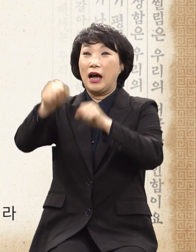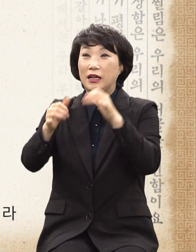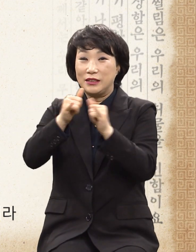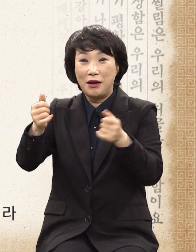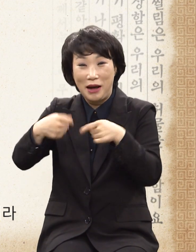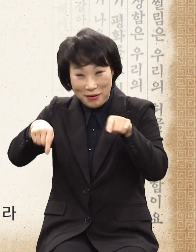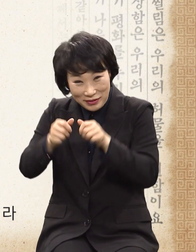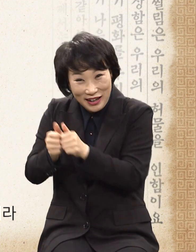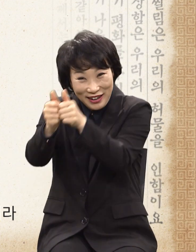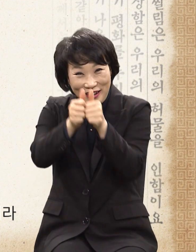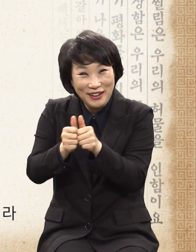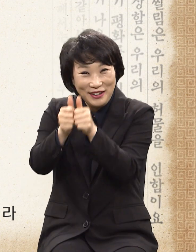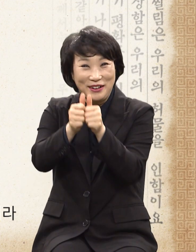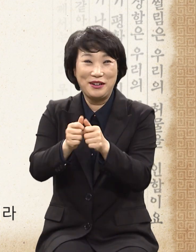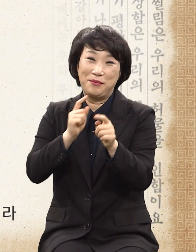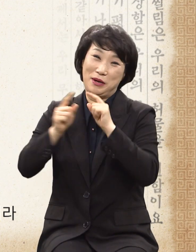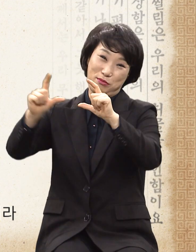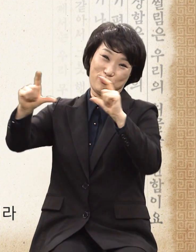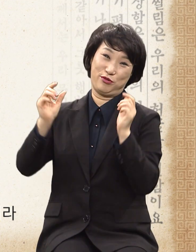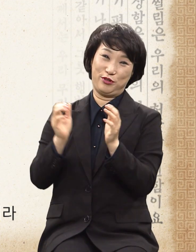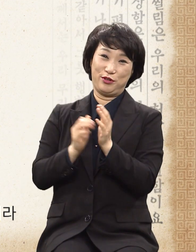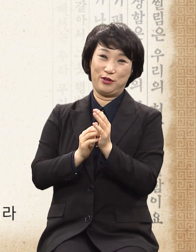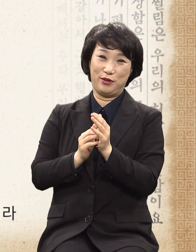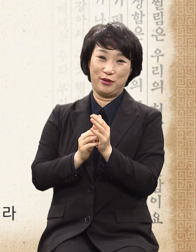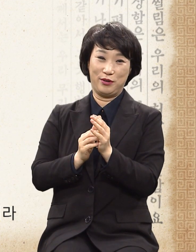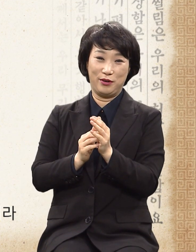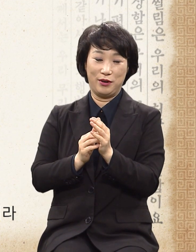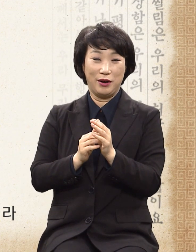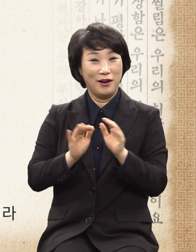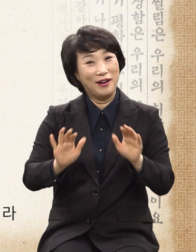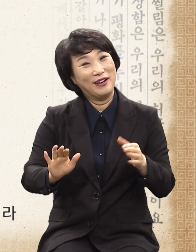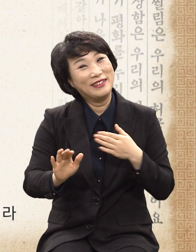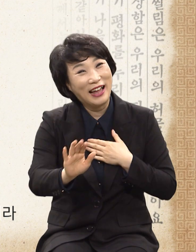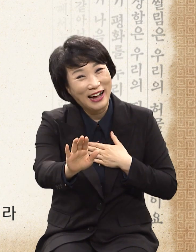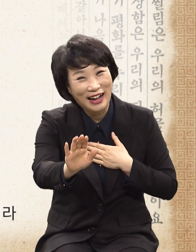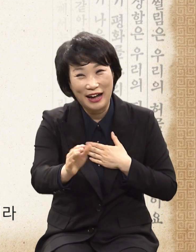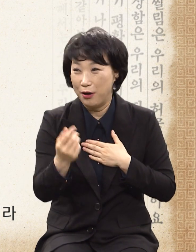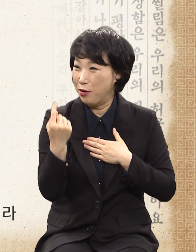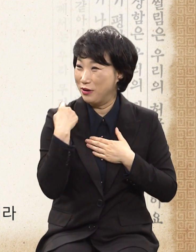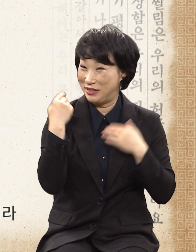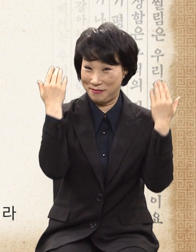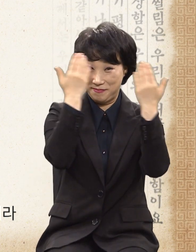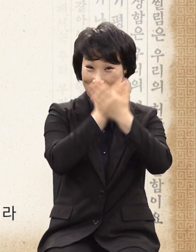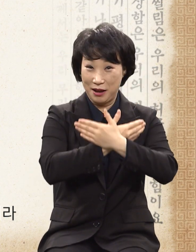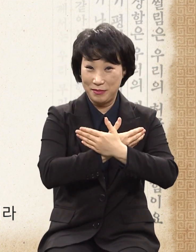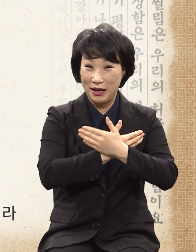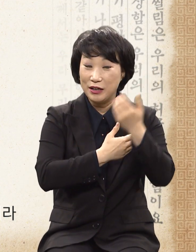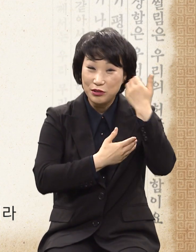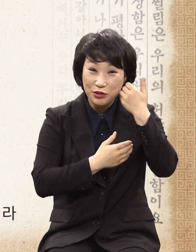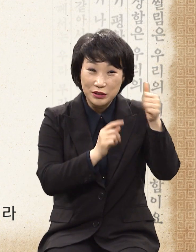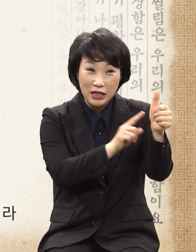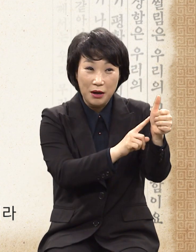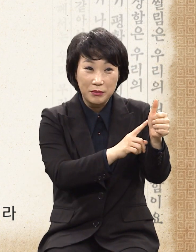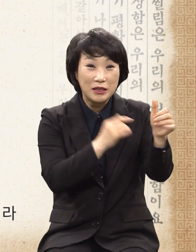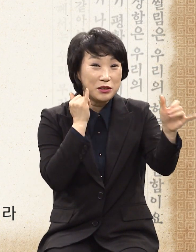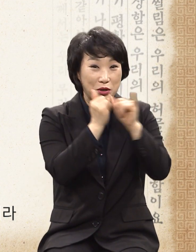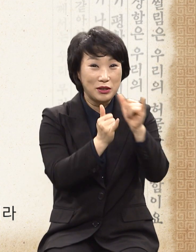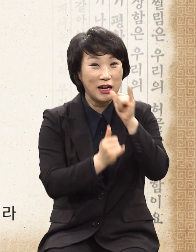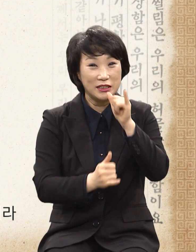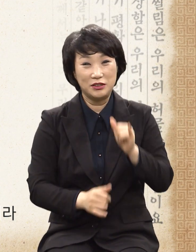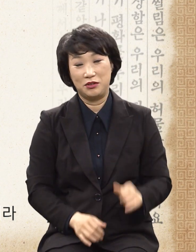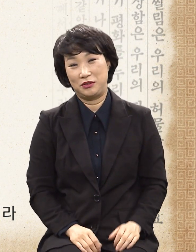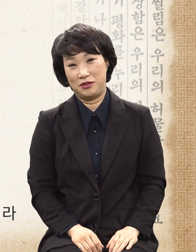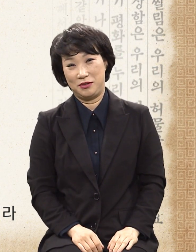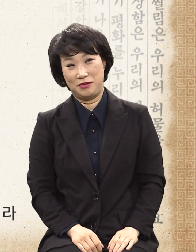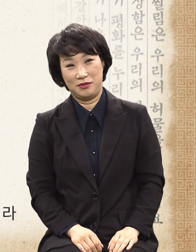자와 함께 한다고 말씀하셨으니 제가 어제 저녁에도 누군가에 전화하면서